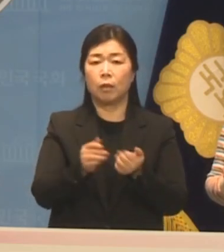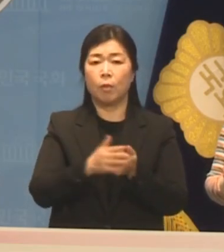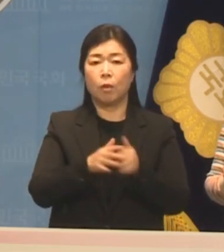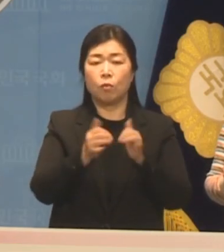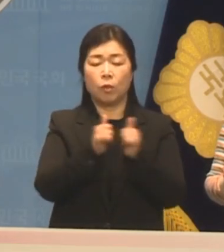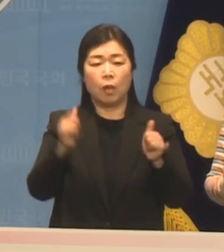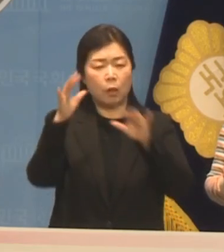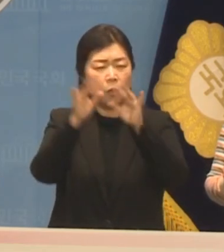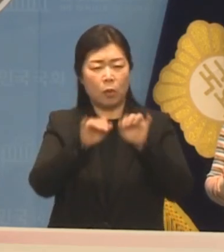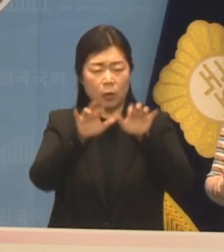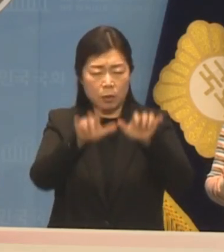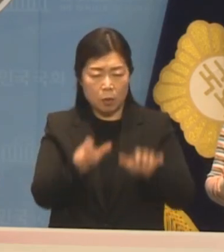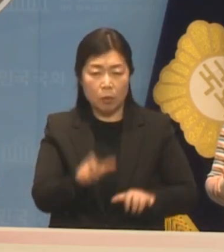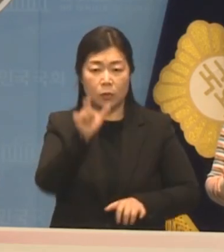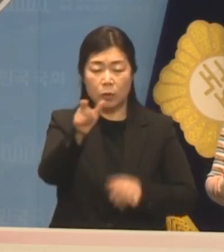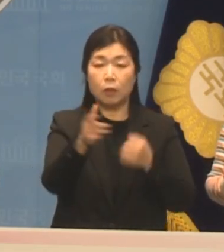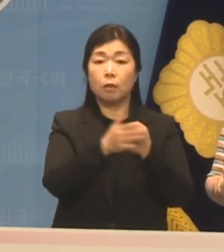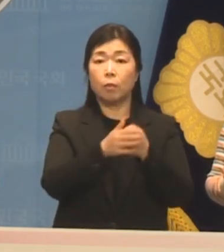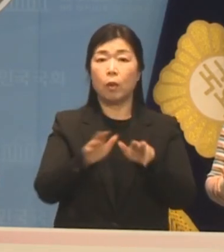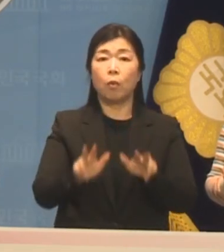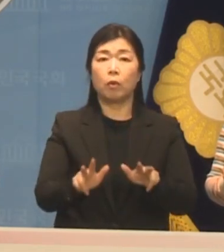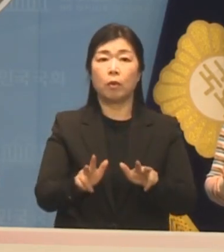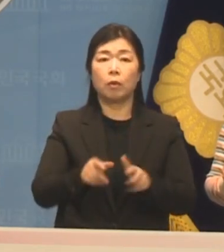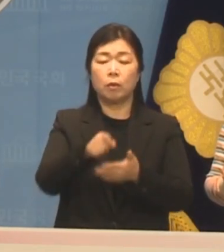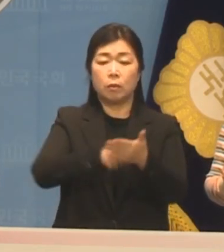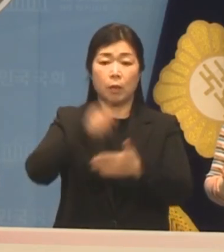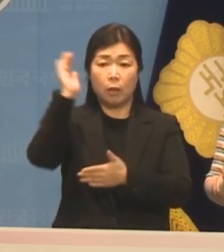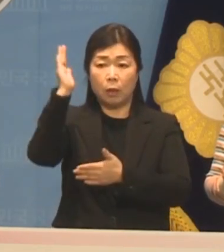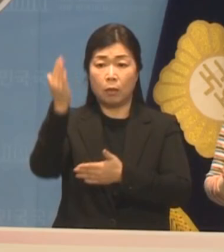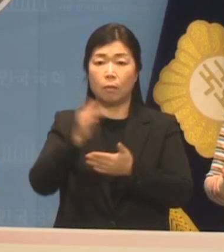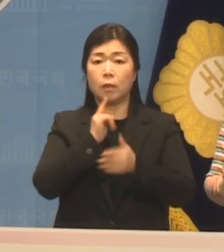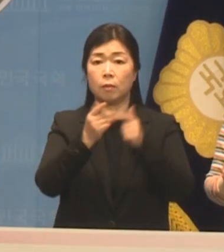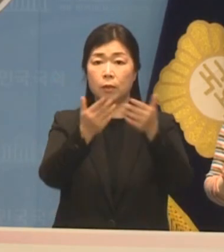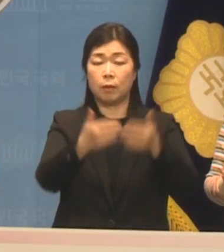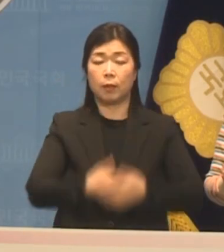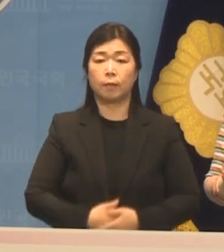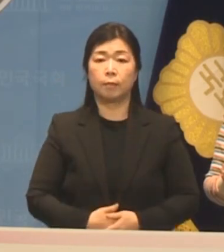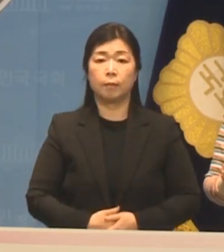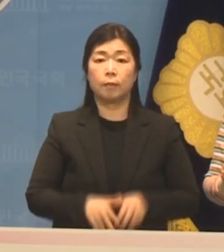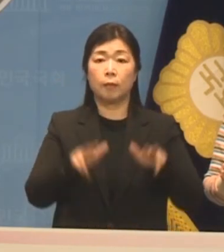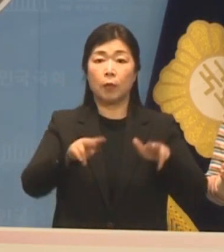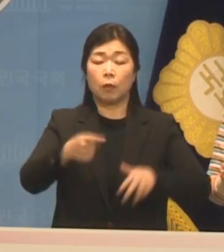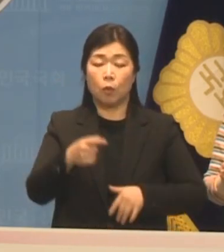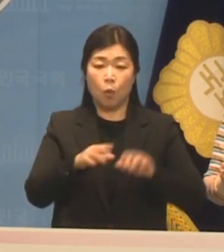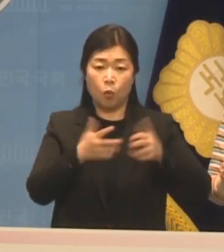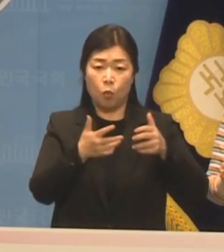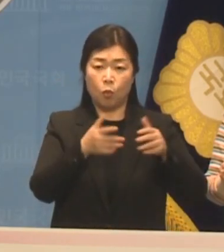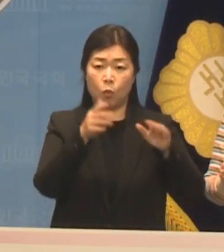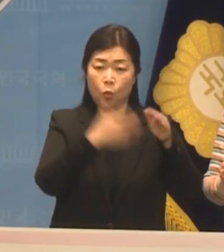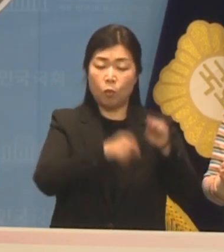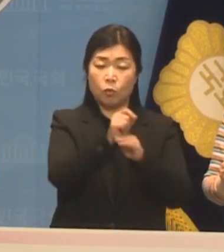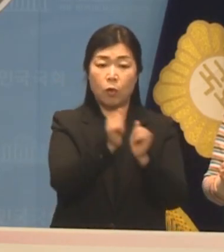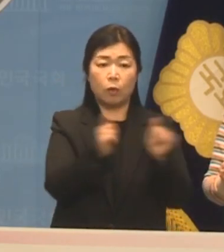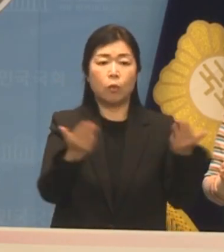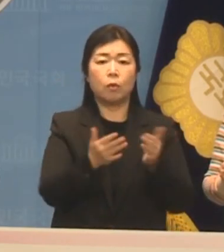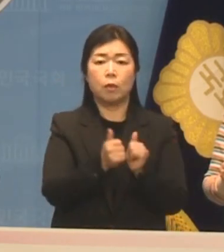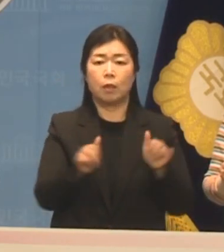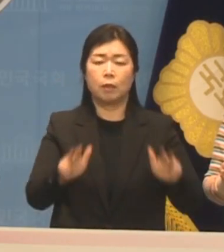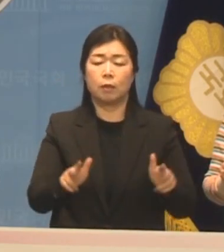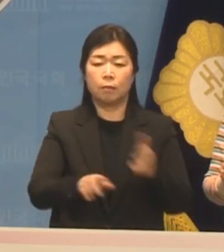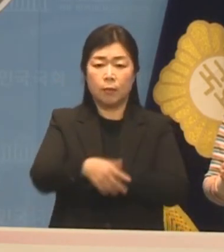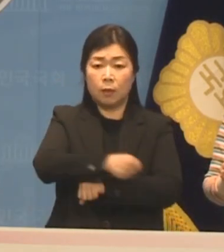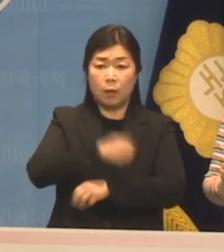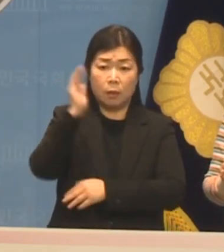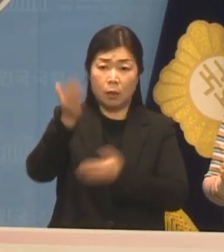오늘 그렇게 하기 위해서 기자회견을 하게 되었고요. 지금이라도 공무원 노동자들이 나서는 이